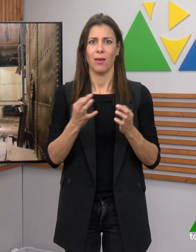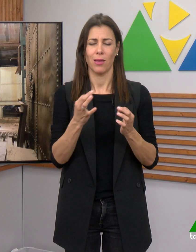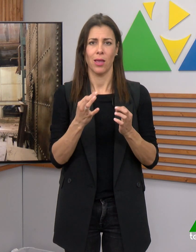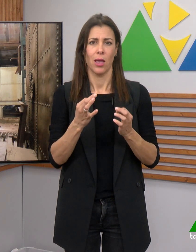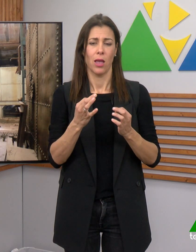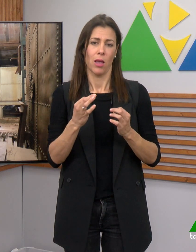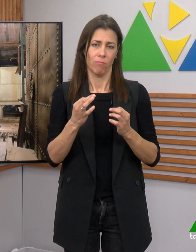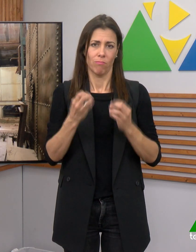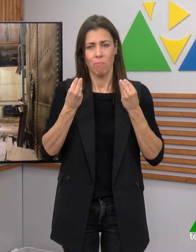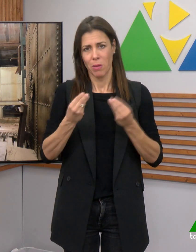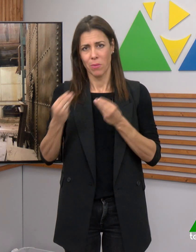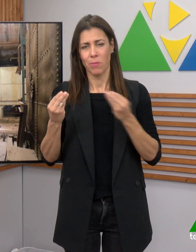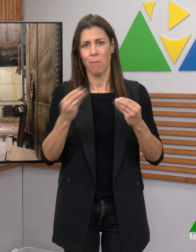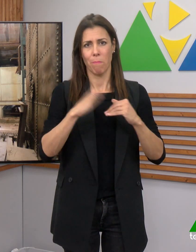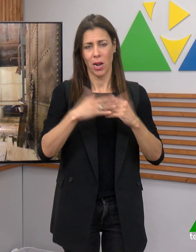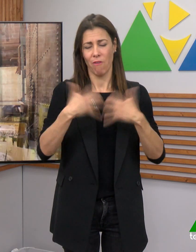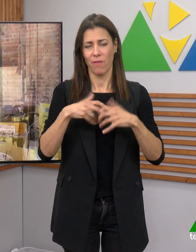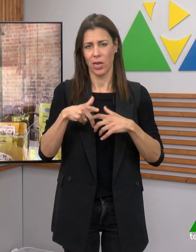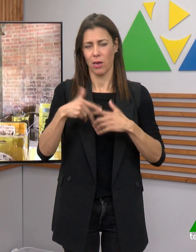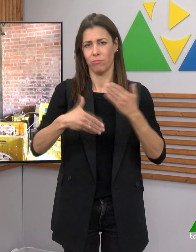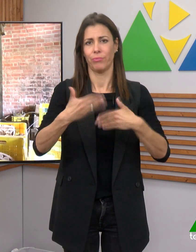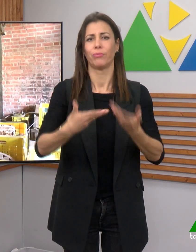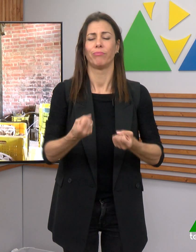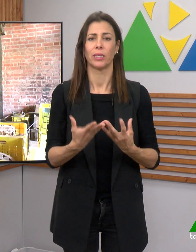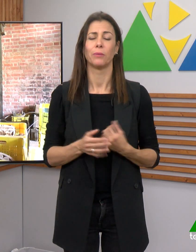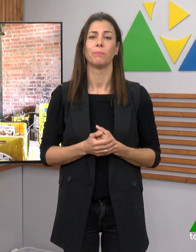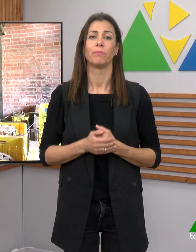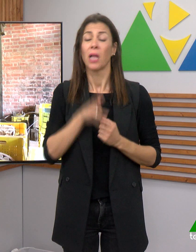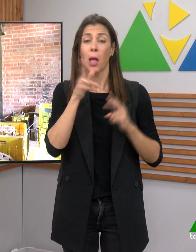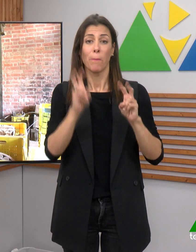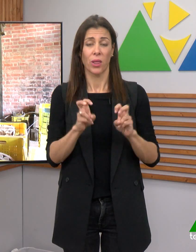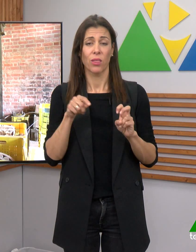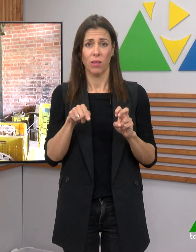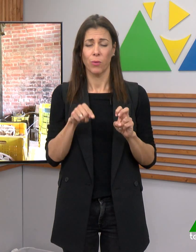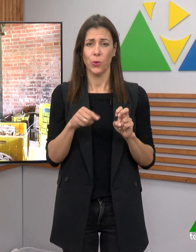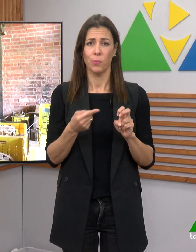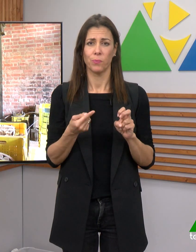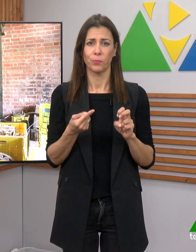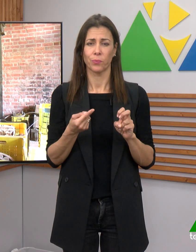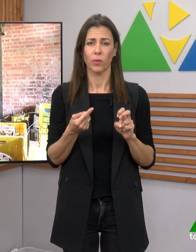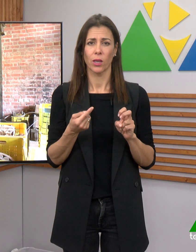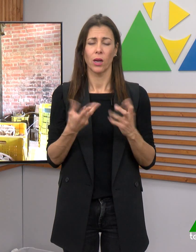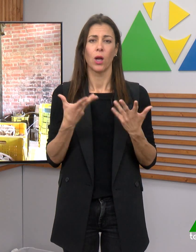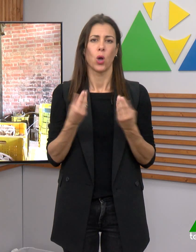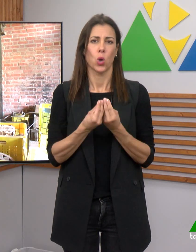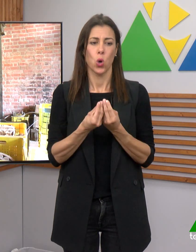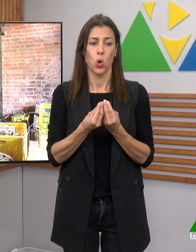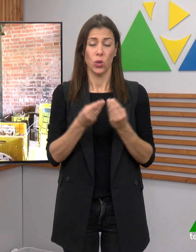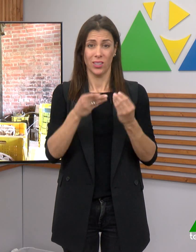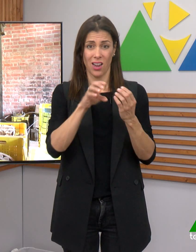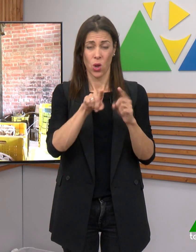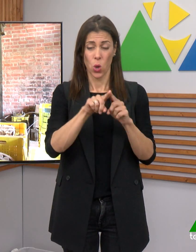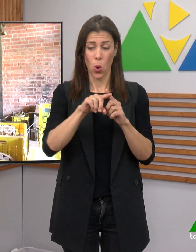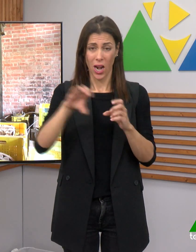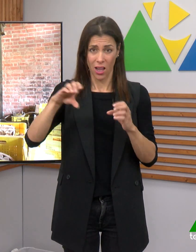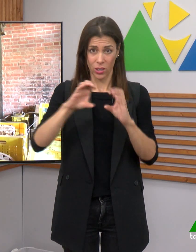abastecimiento adecuado de la fábrica, de agua de la fábrica. En principio con el canal, y